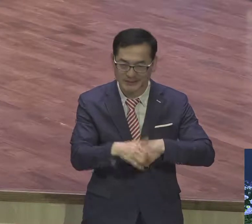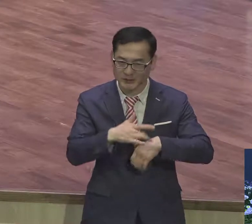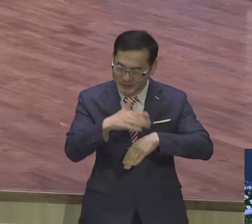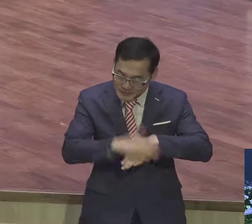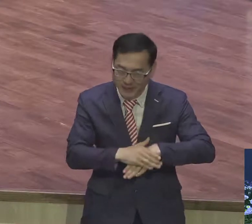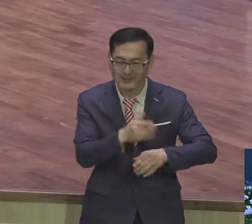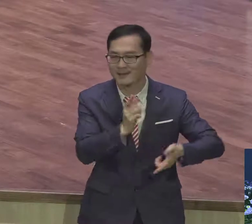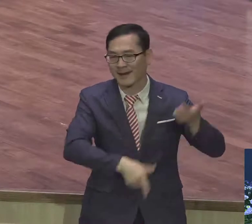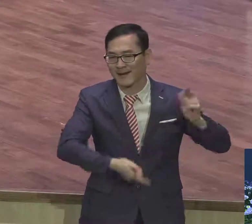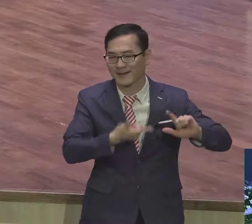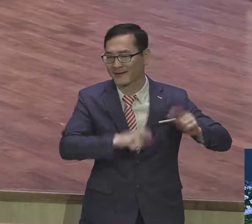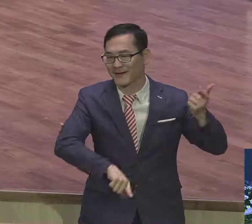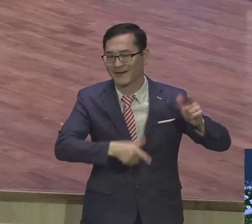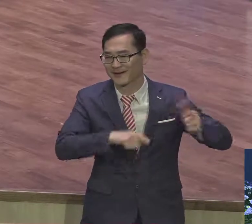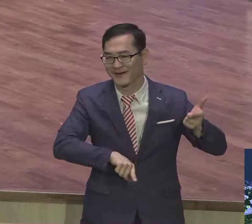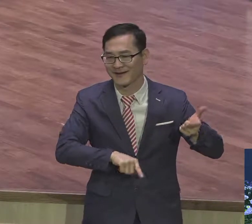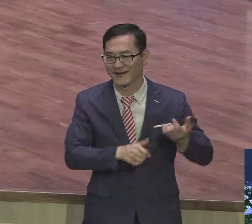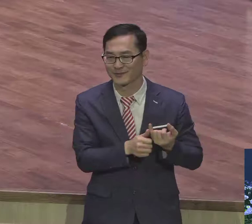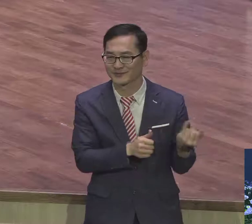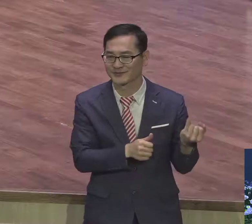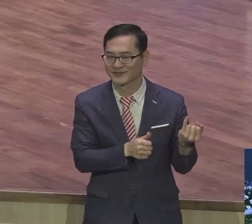석관도 전혀 남았습니다